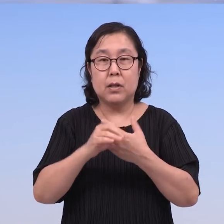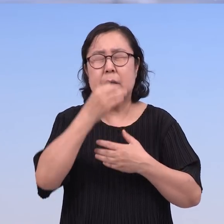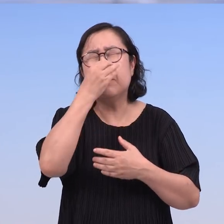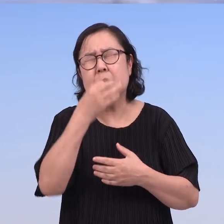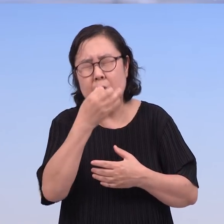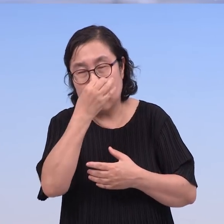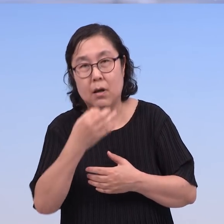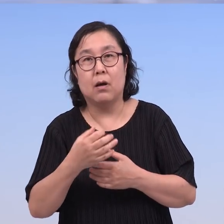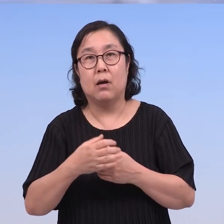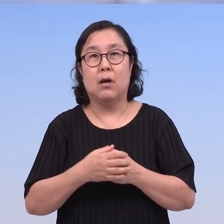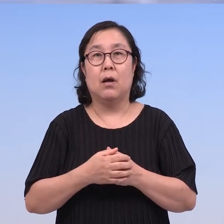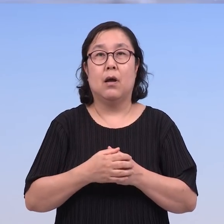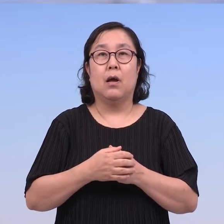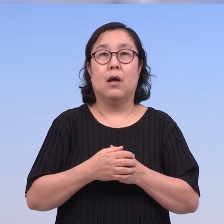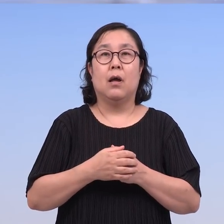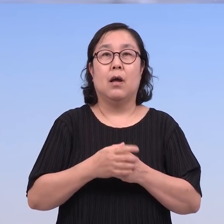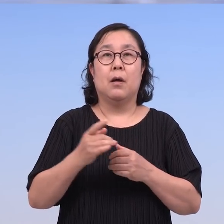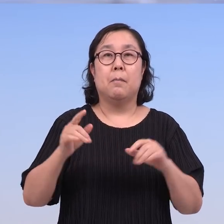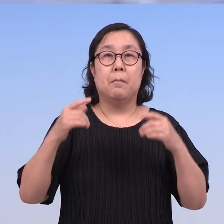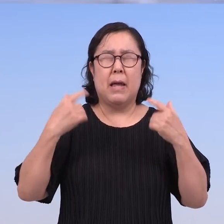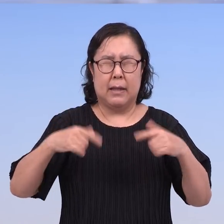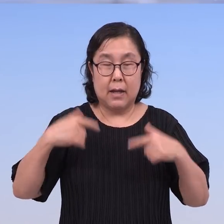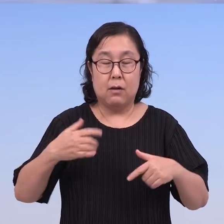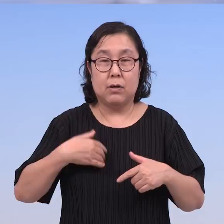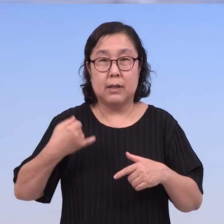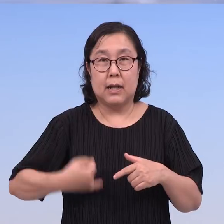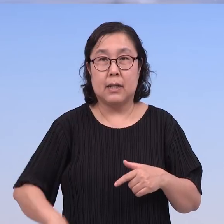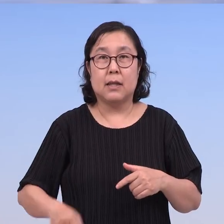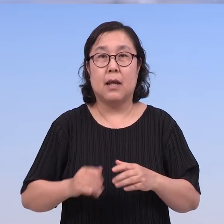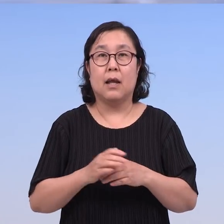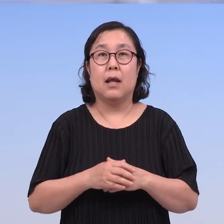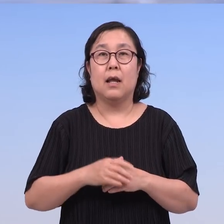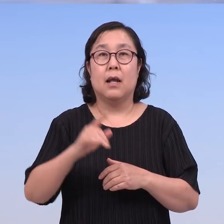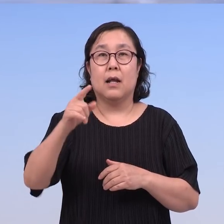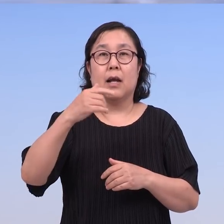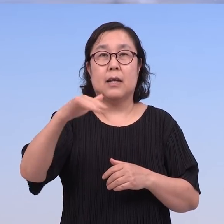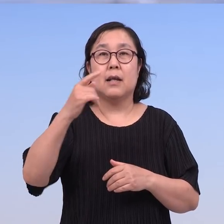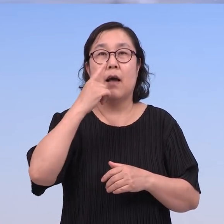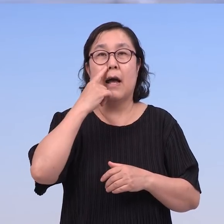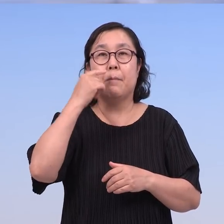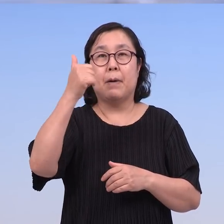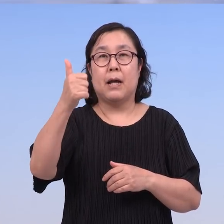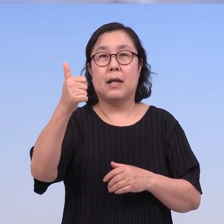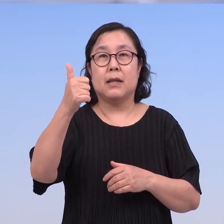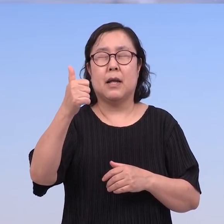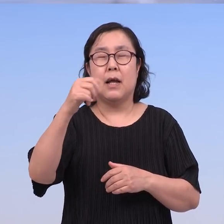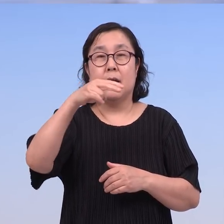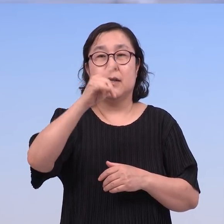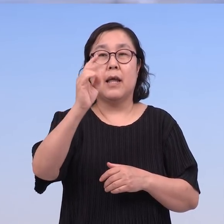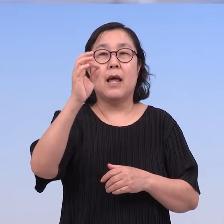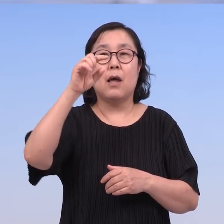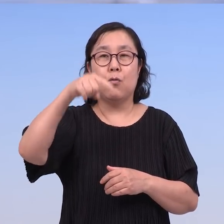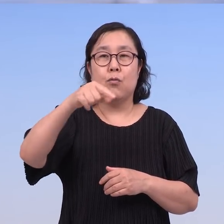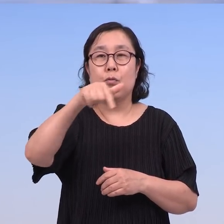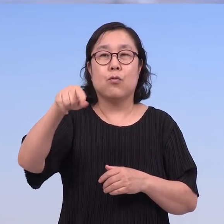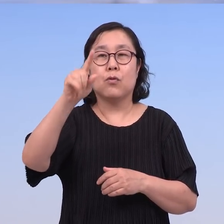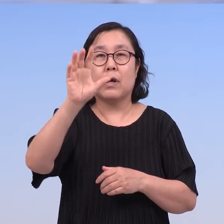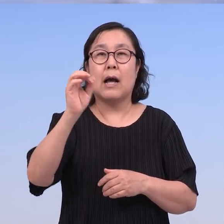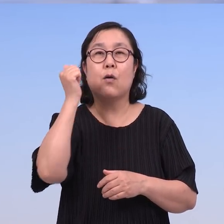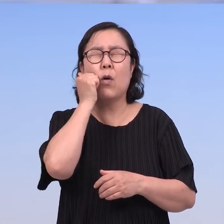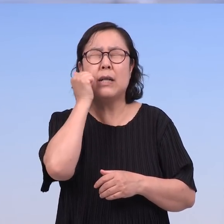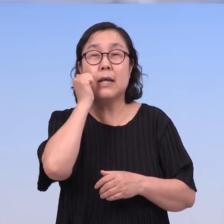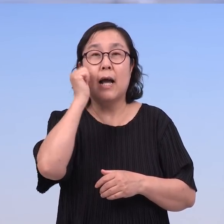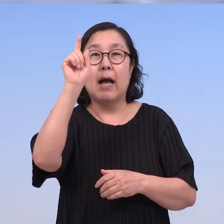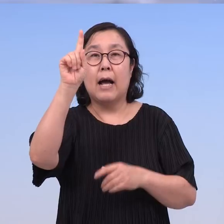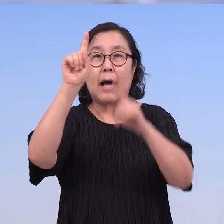상태예요. 근데 맨날 우리 딸 보고 너 가서 새우깡 한 봉지만 사갖고 와라, 새우깡 한